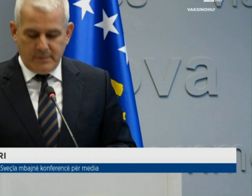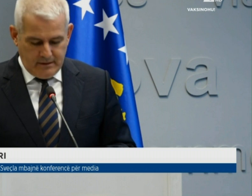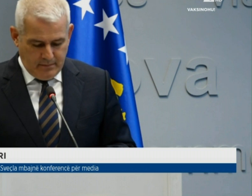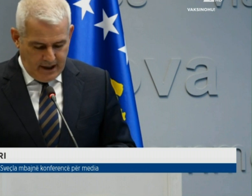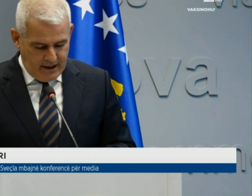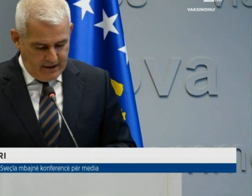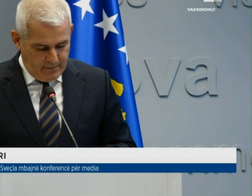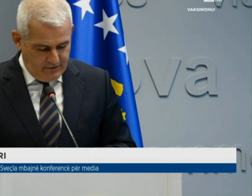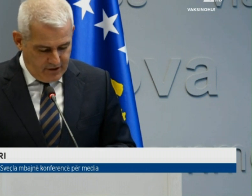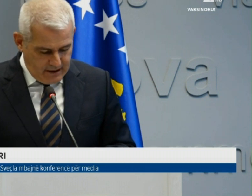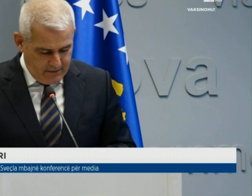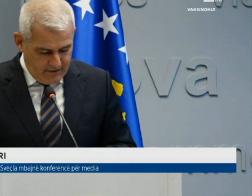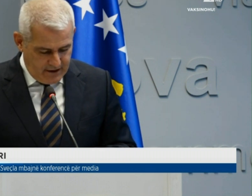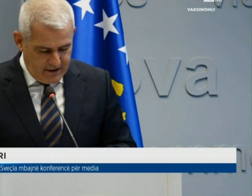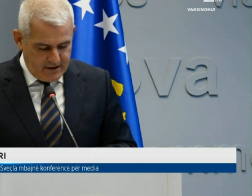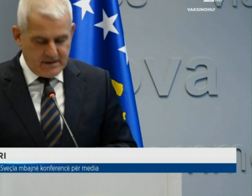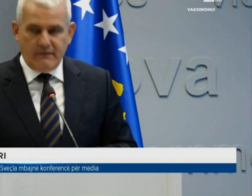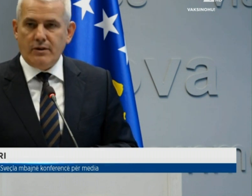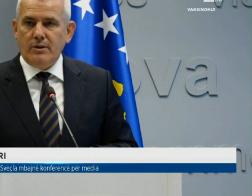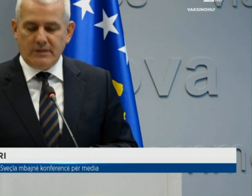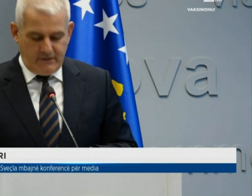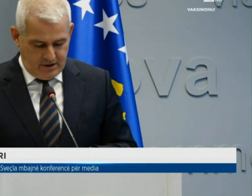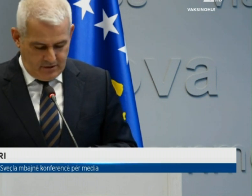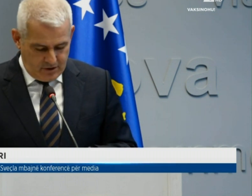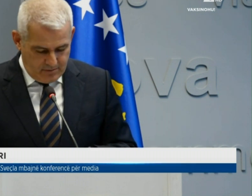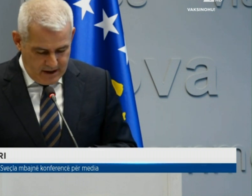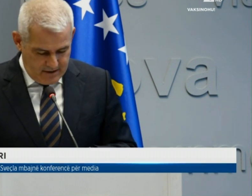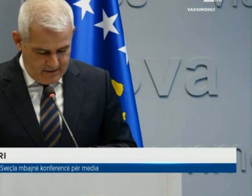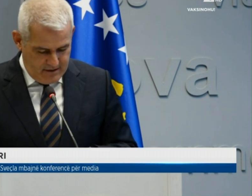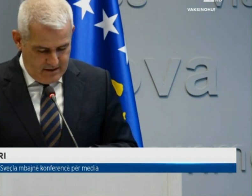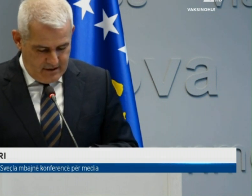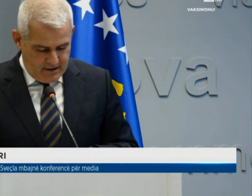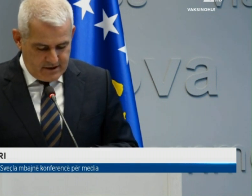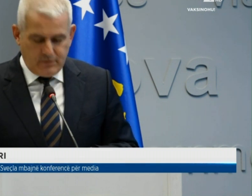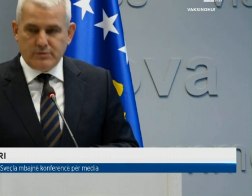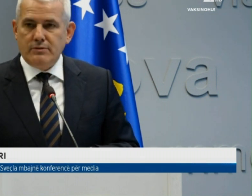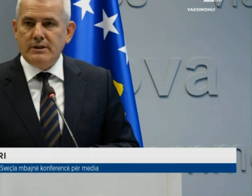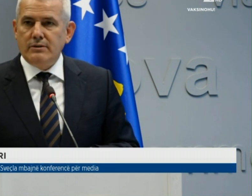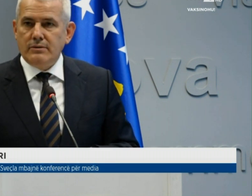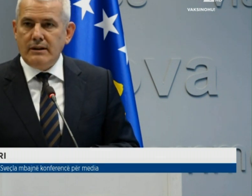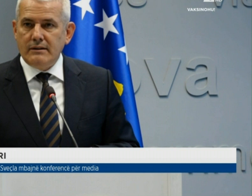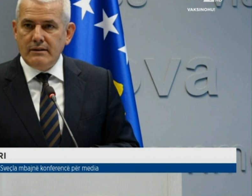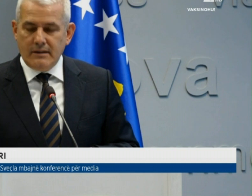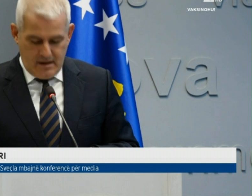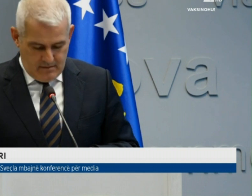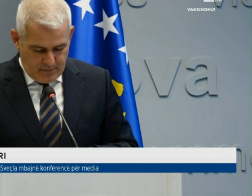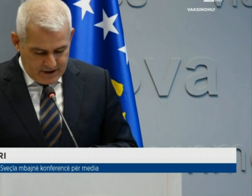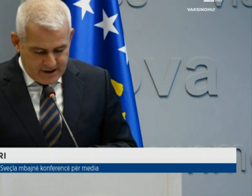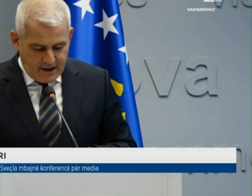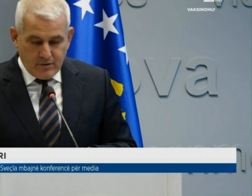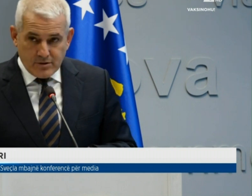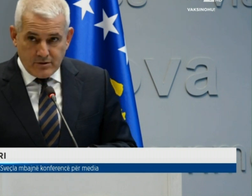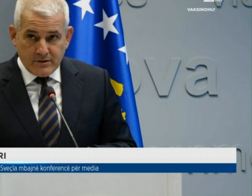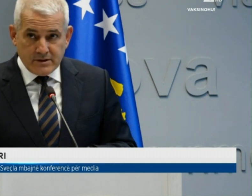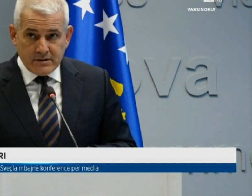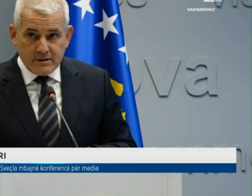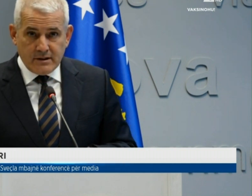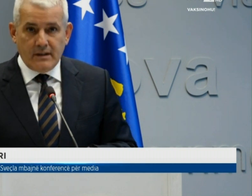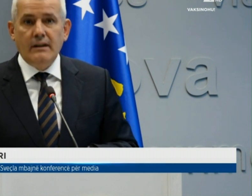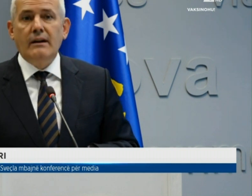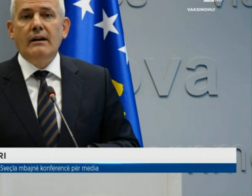të mos binë prej e provokimeve dhe dezinformatave të ndryshme, institucionet tona, policia